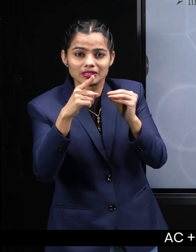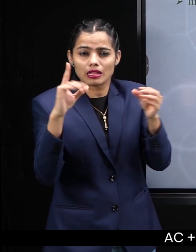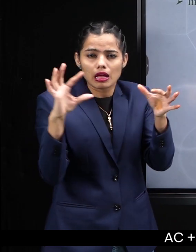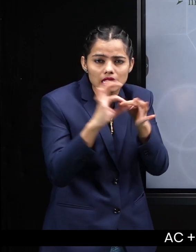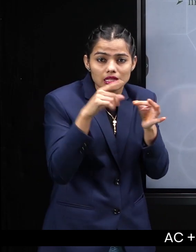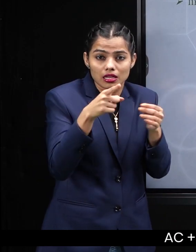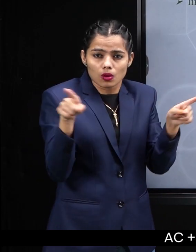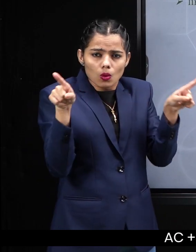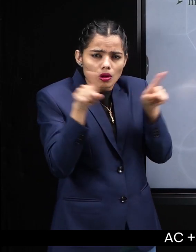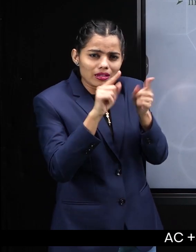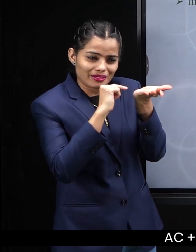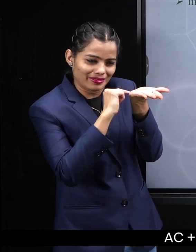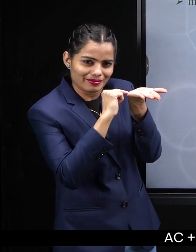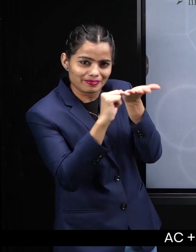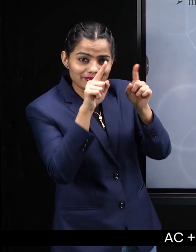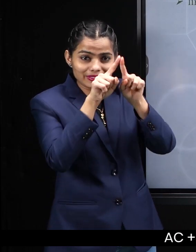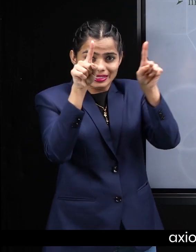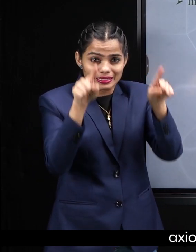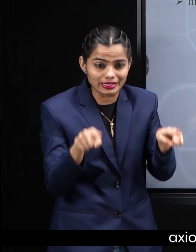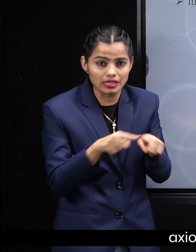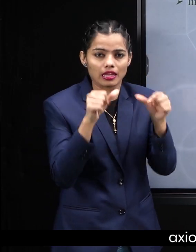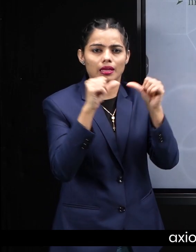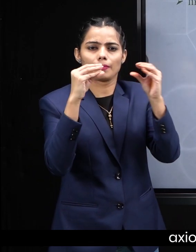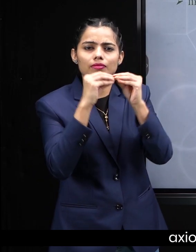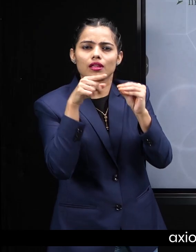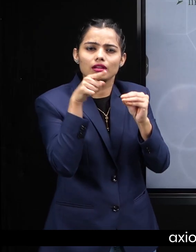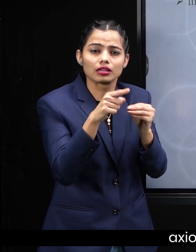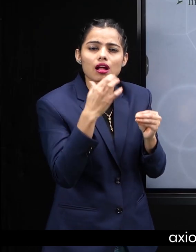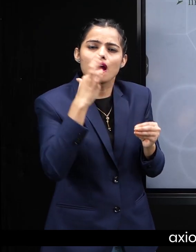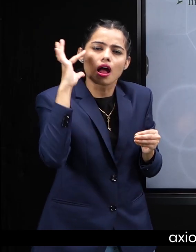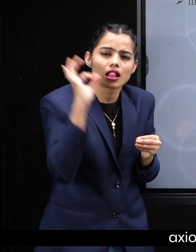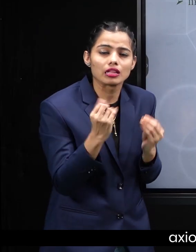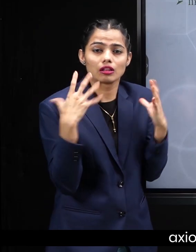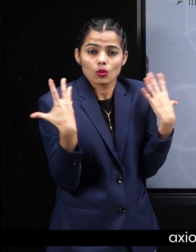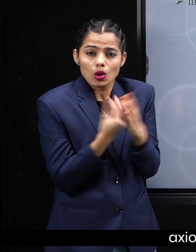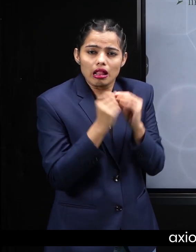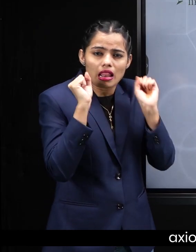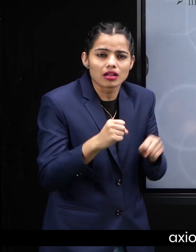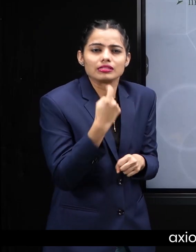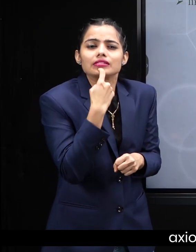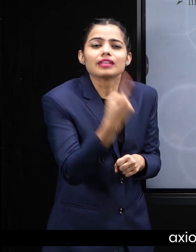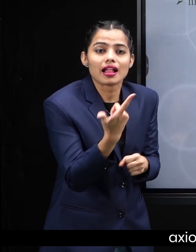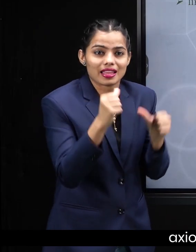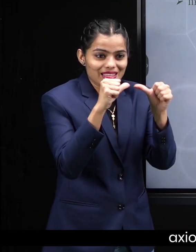எனவே கோட்பாடு 4 மூலம் உணர்த்துகிறது AC கூட்டல் CB ஈடு AB என்று